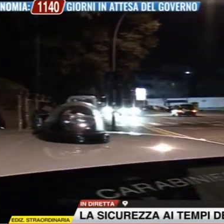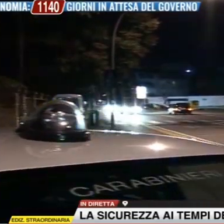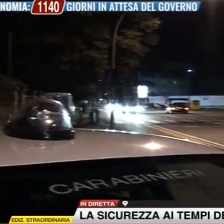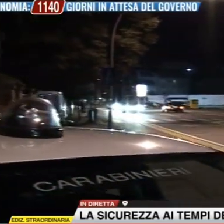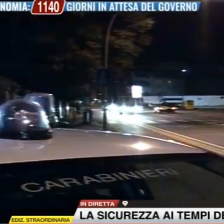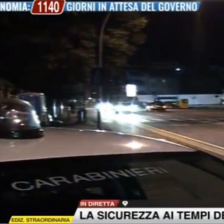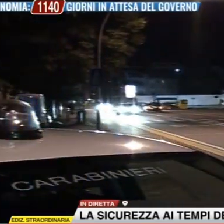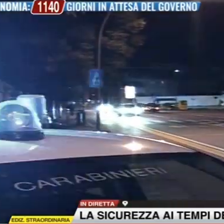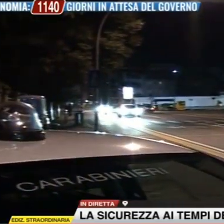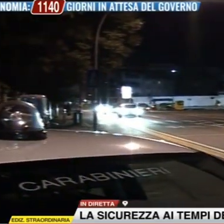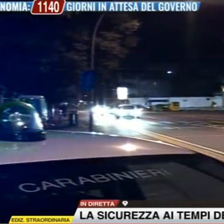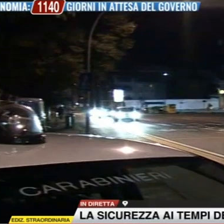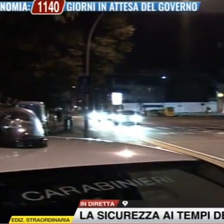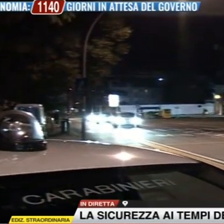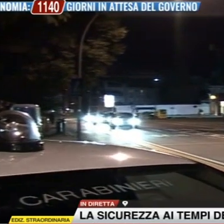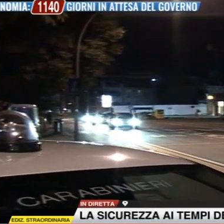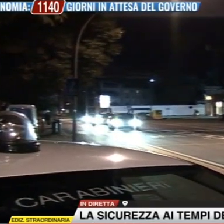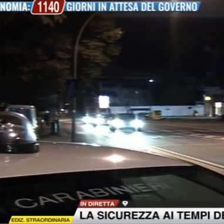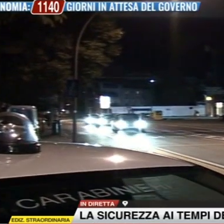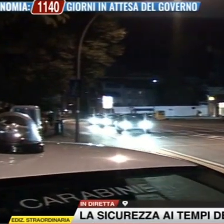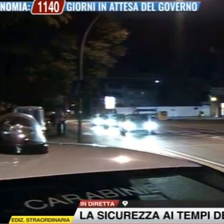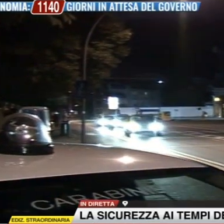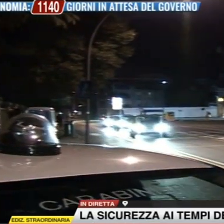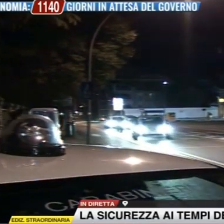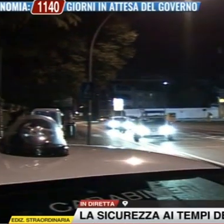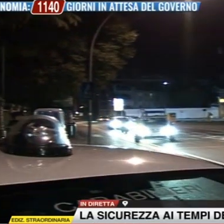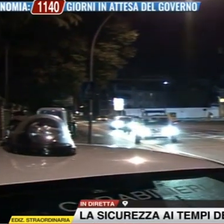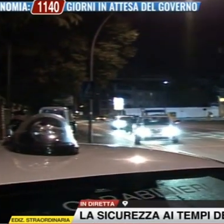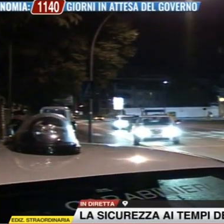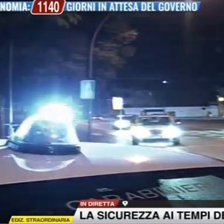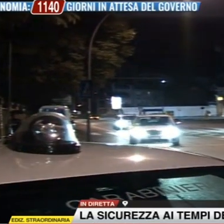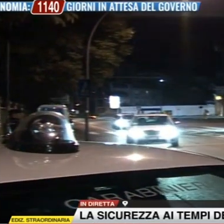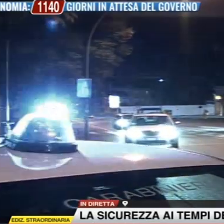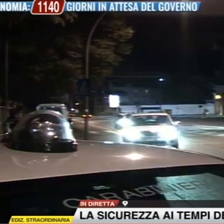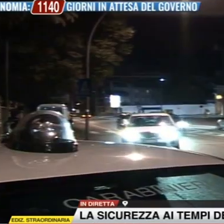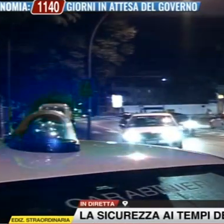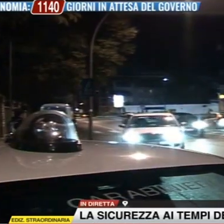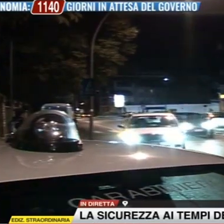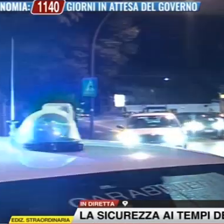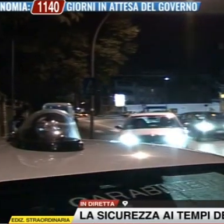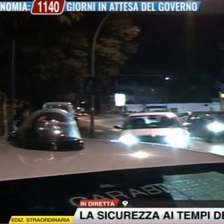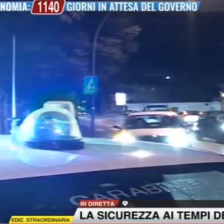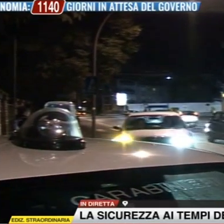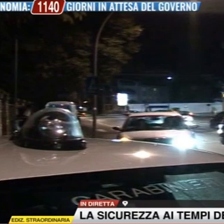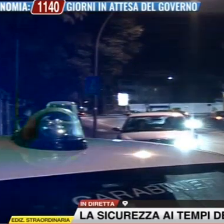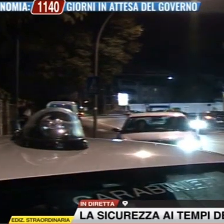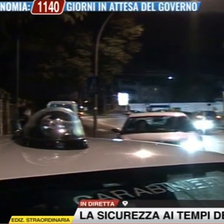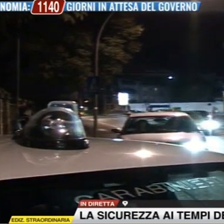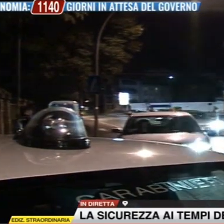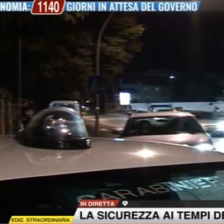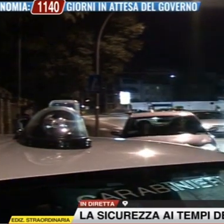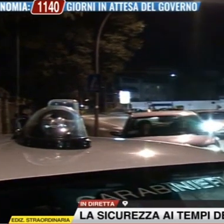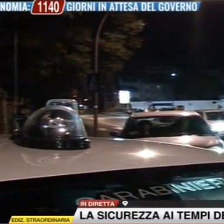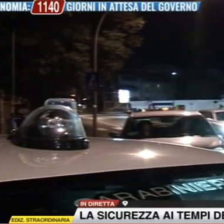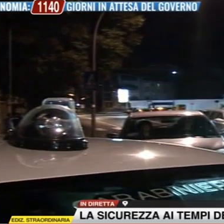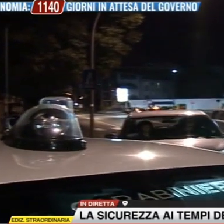ossia è il venditore ad essere truffato da queste persone senza scrupoli che lo convincono a